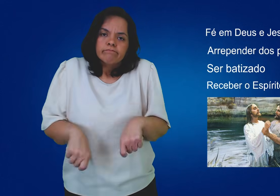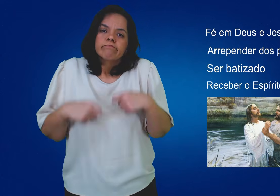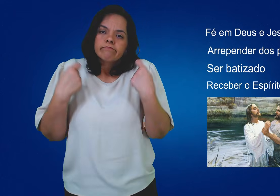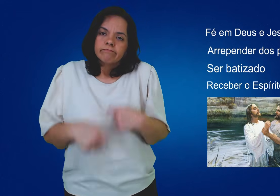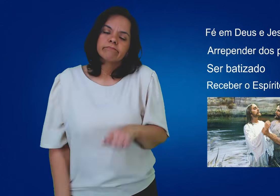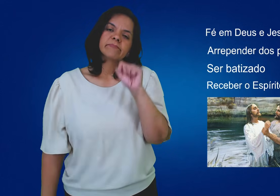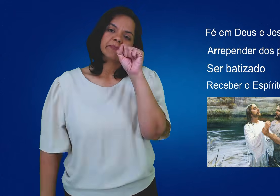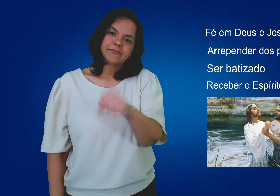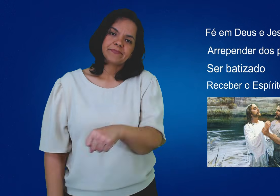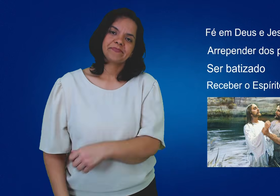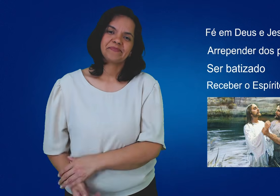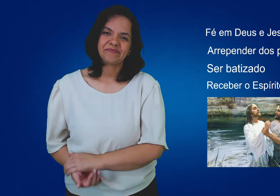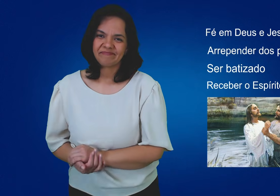É necessário.